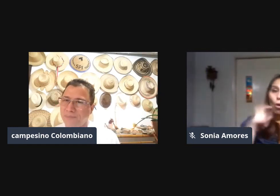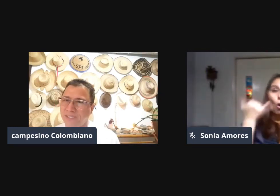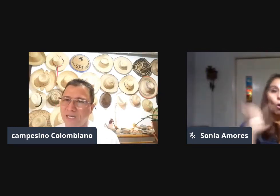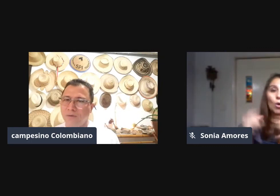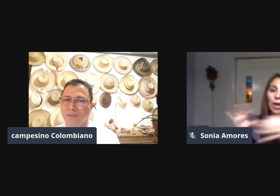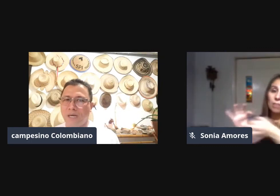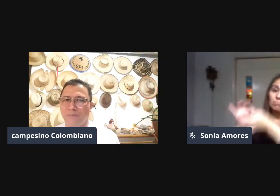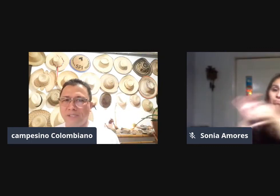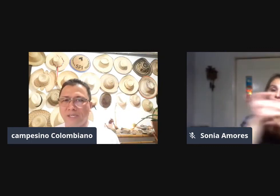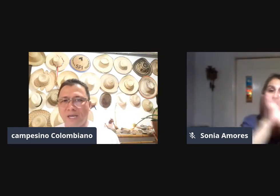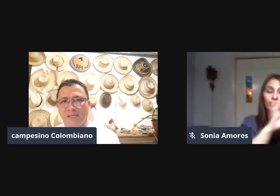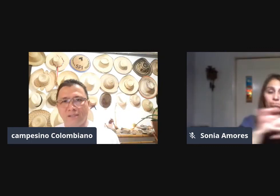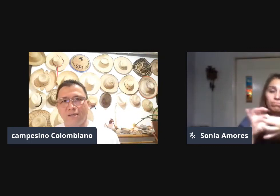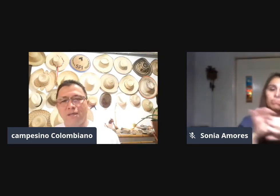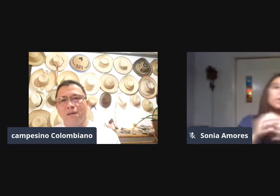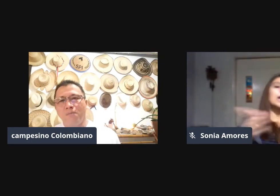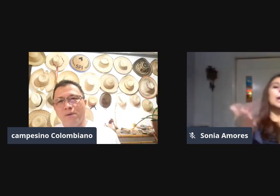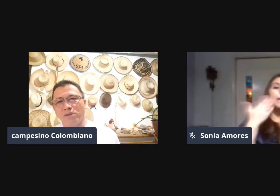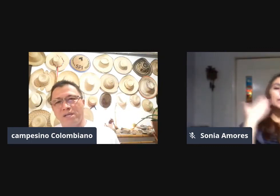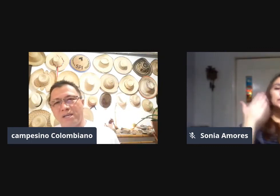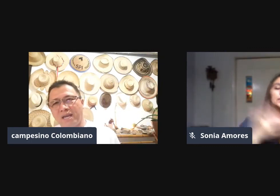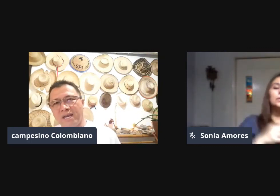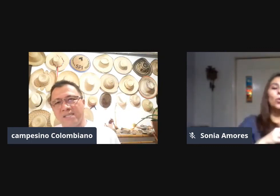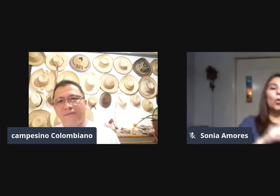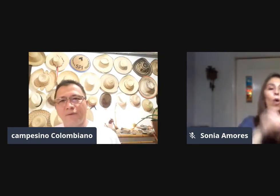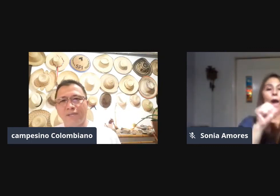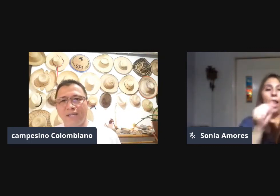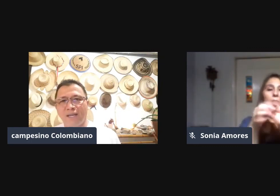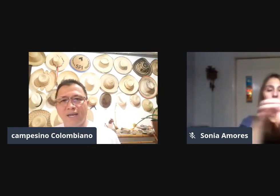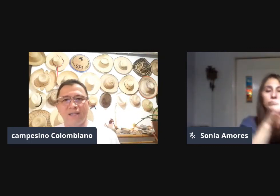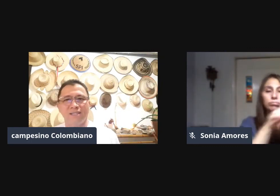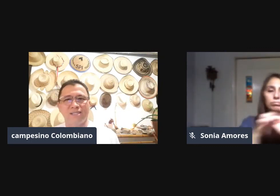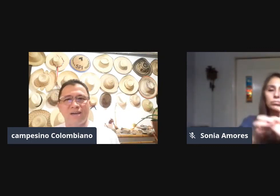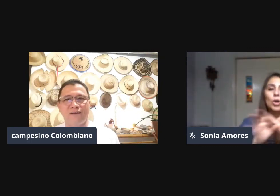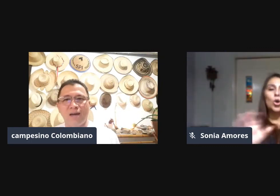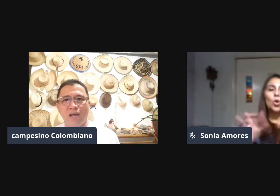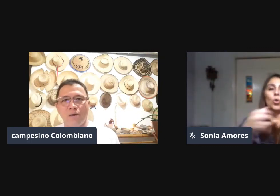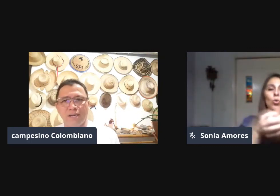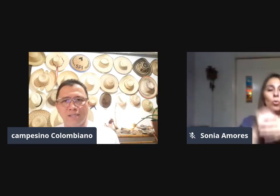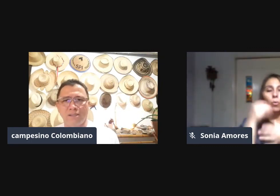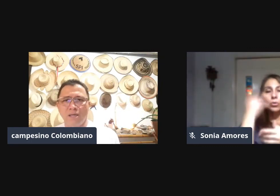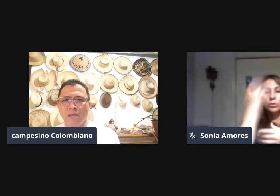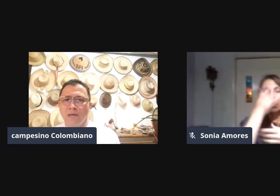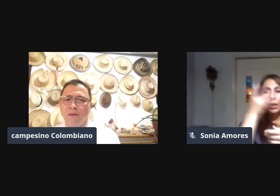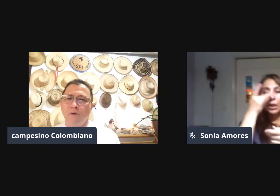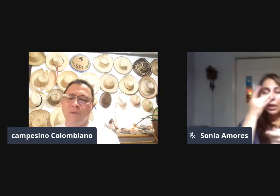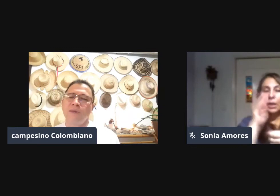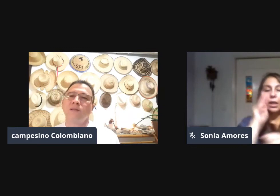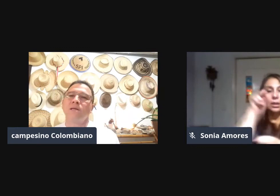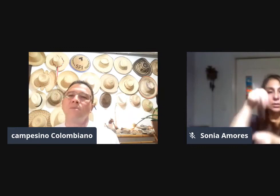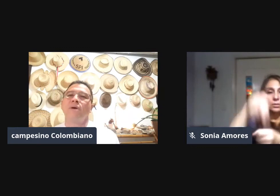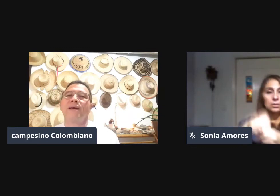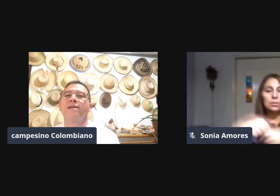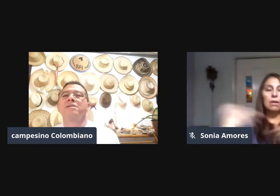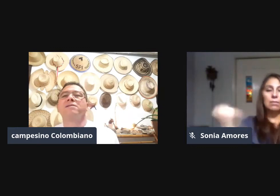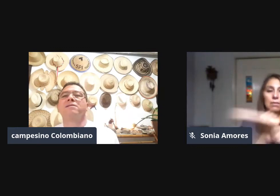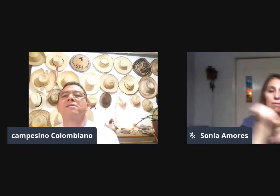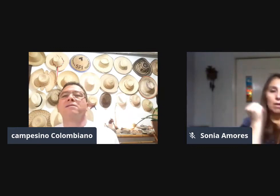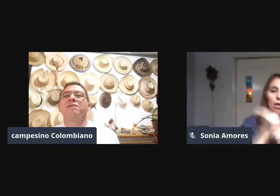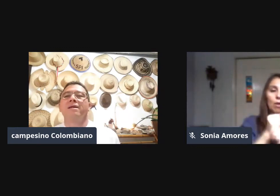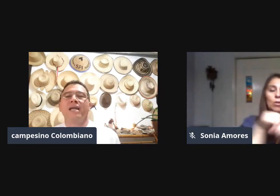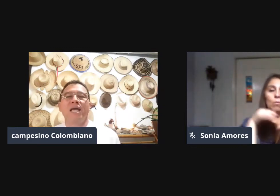las campesinos, campesinas, pueblos indígenas, afrodescendientes, trabajadores, movimiento de